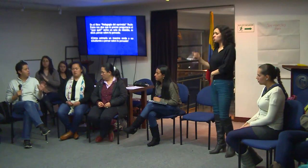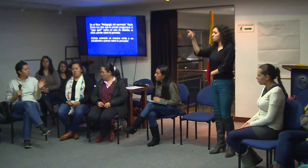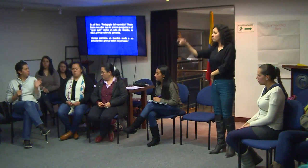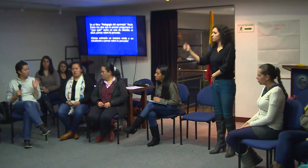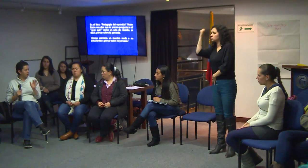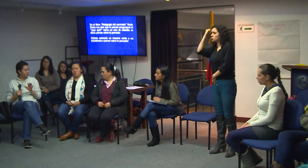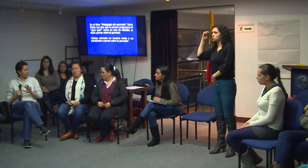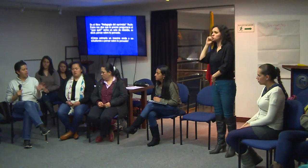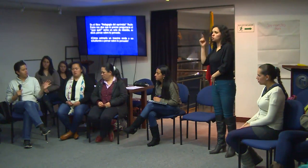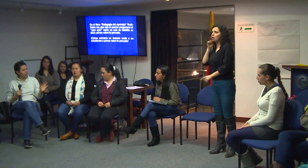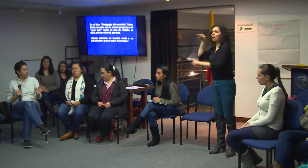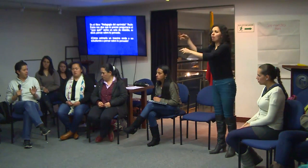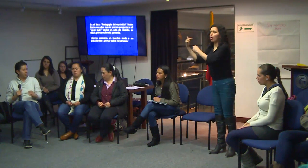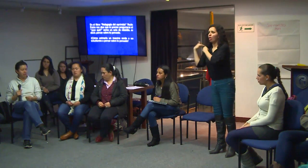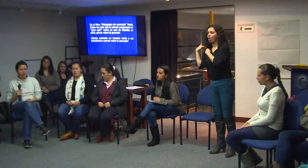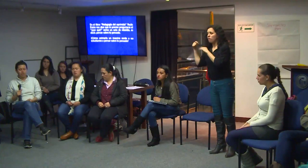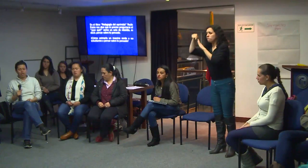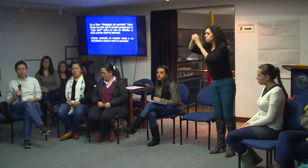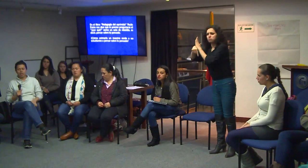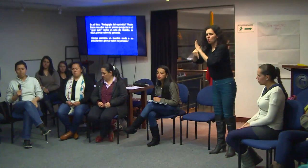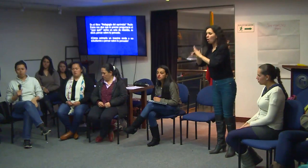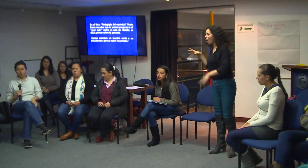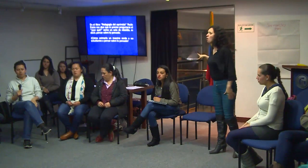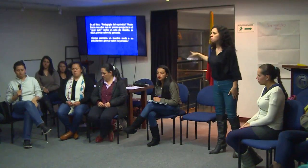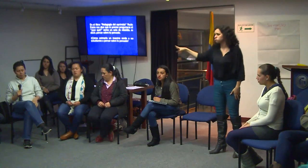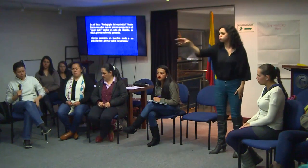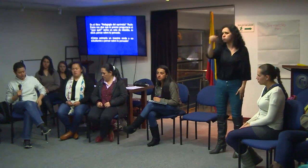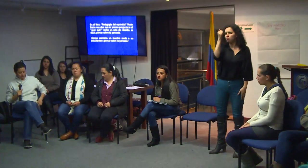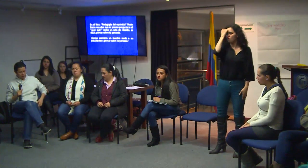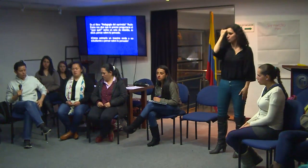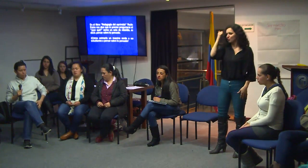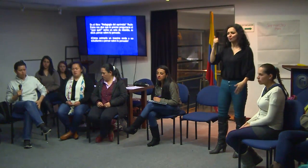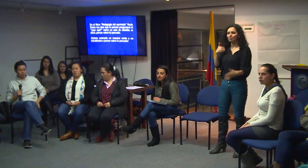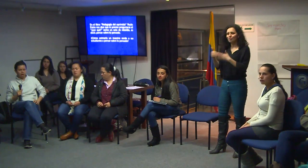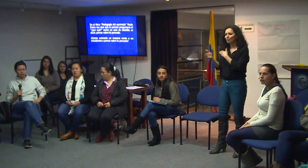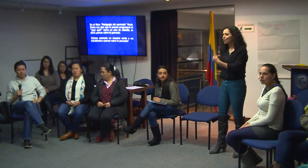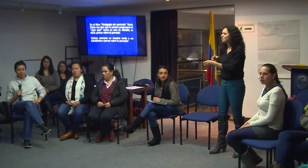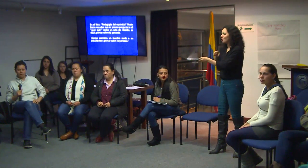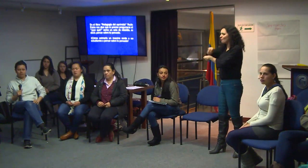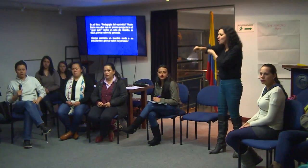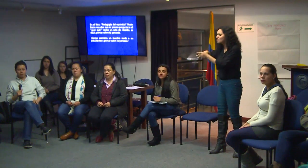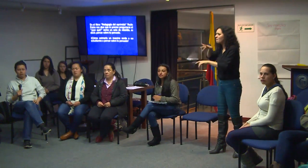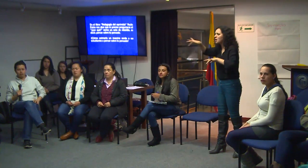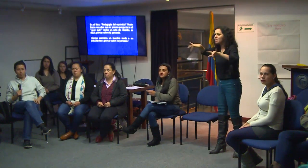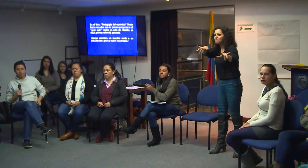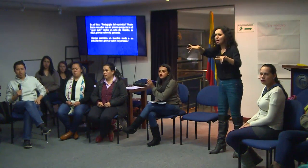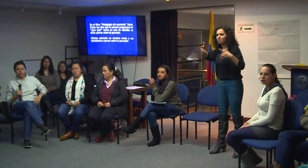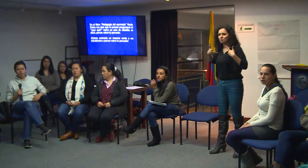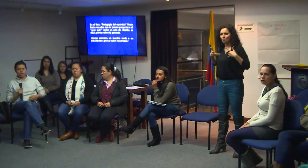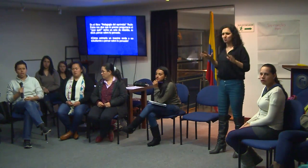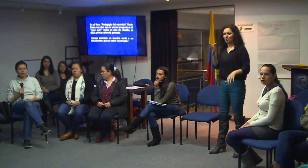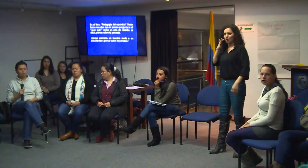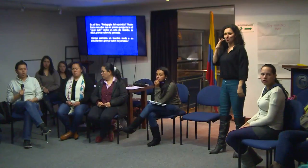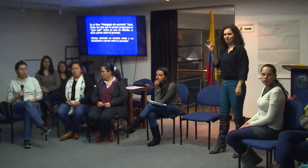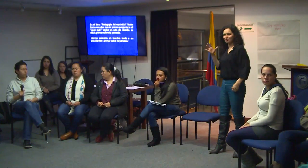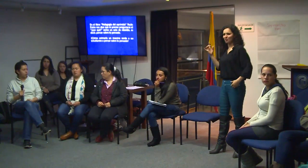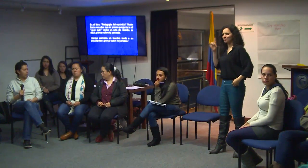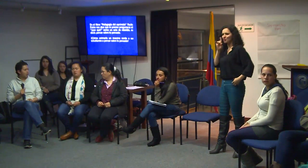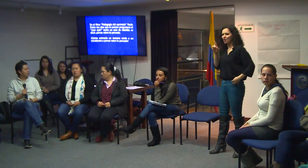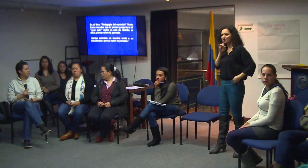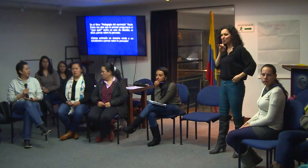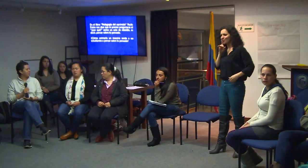maestro en sí, independientemente de la población con que trabaje o la población a la que pertenezca. Esa es una de